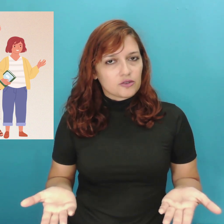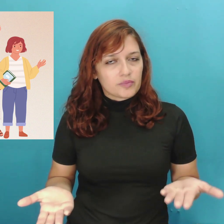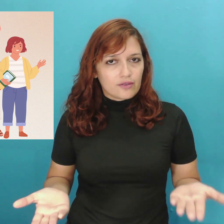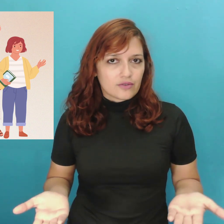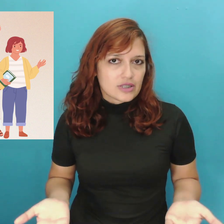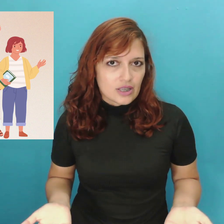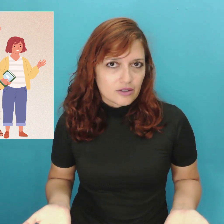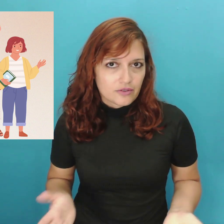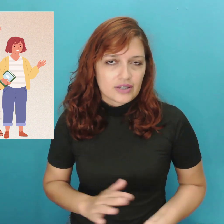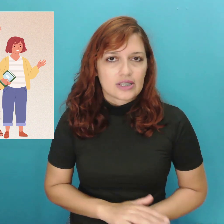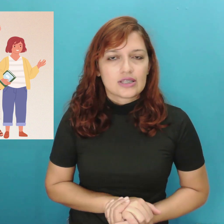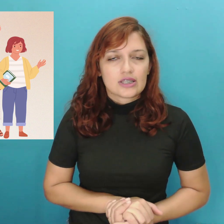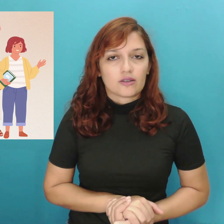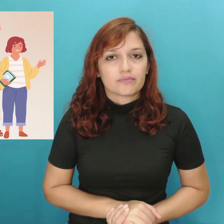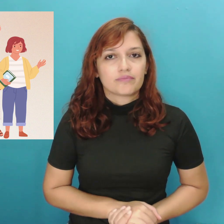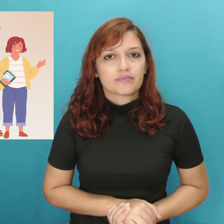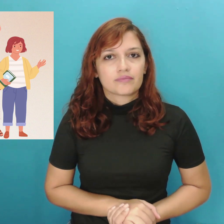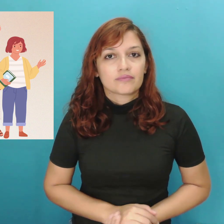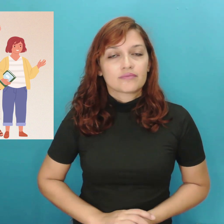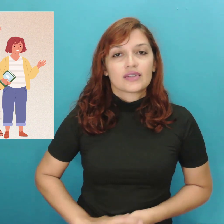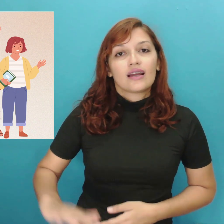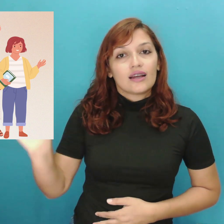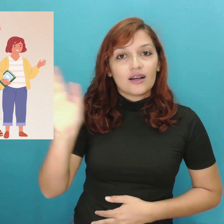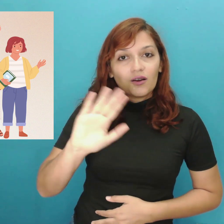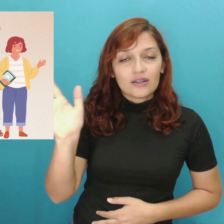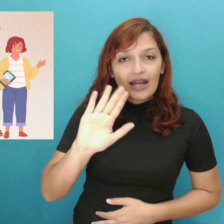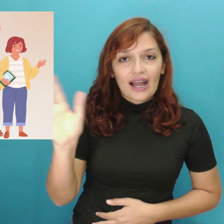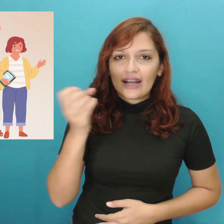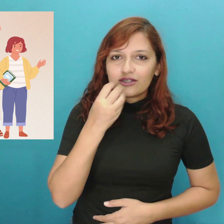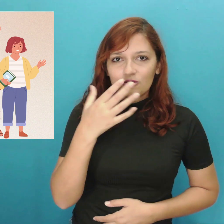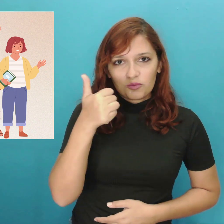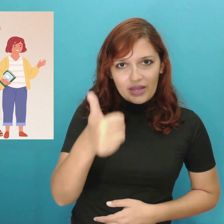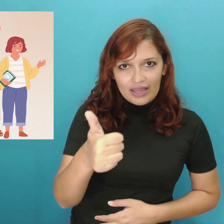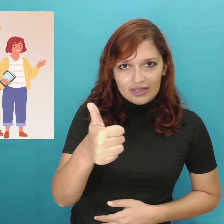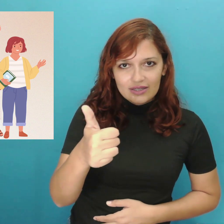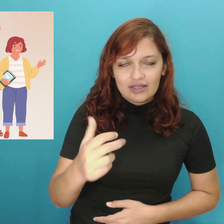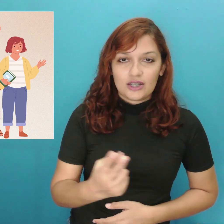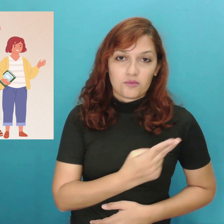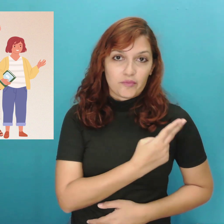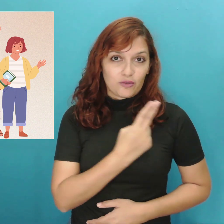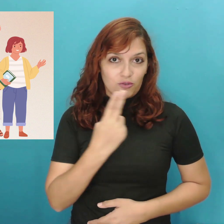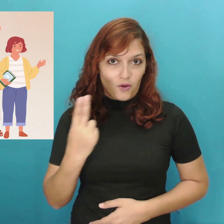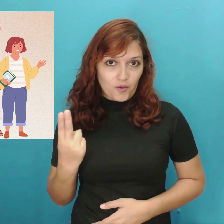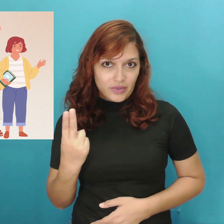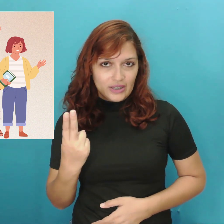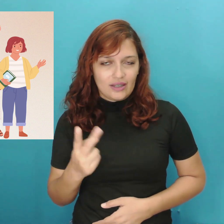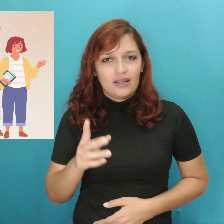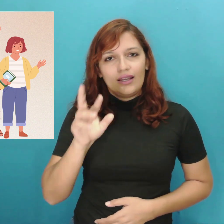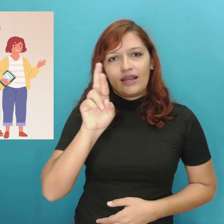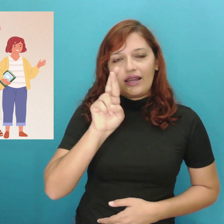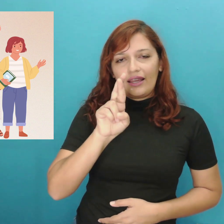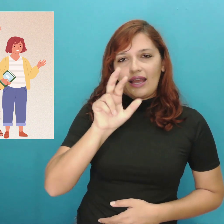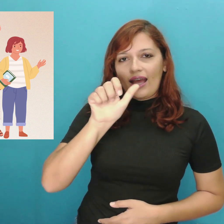para você, eu vou fazer assim, ó. Olá, tudo bem? Meu nome é